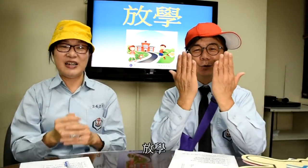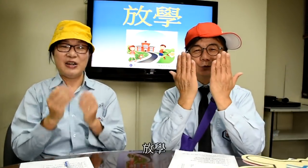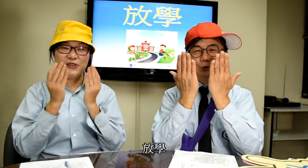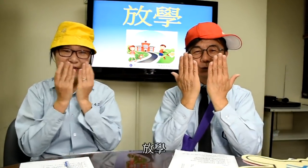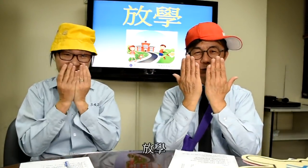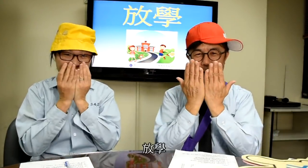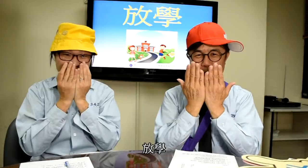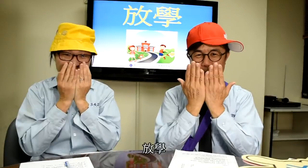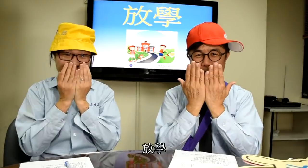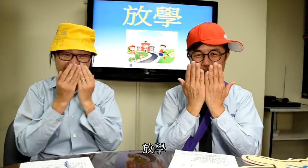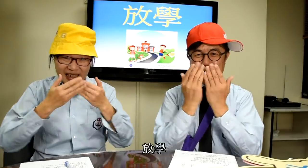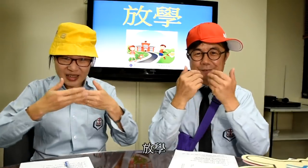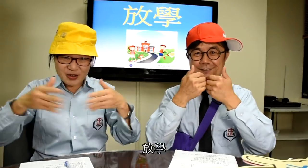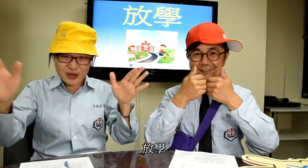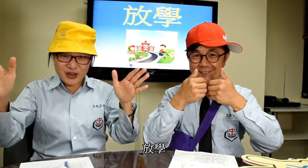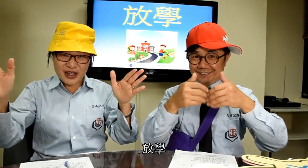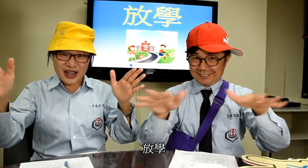了，放学。